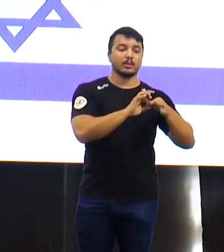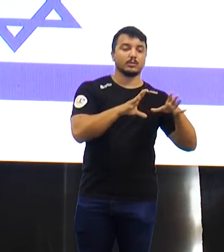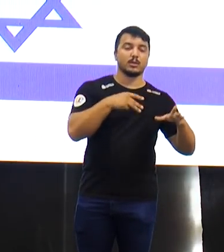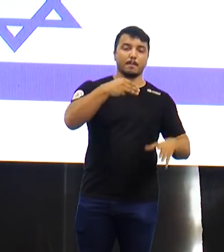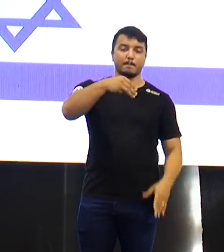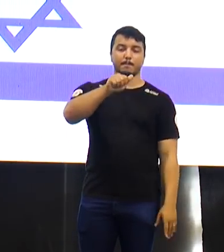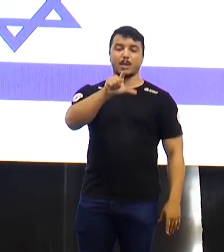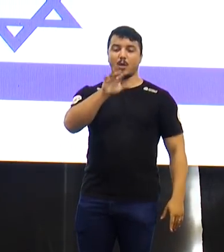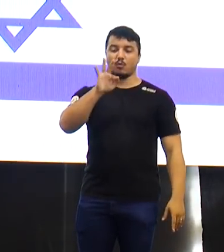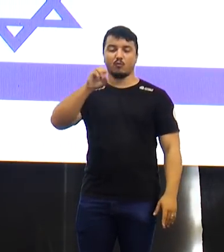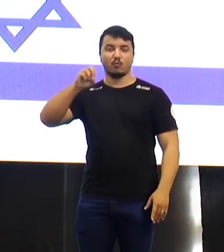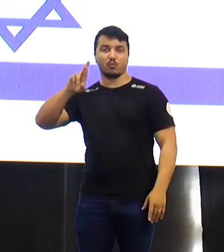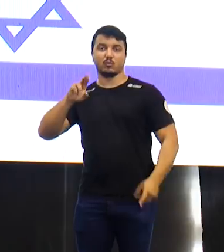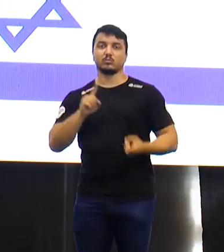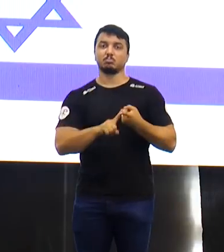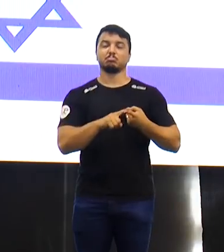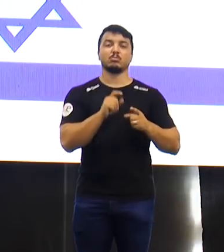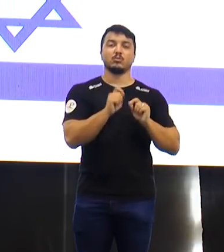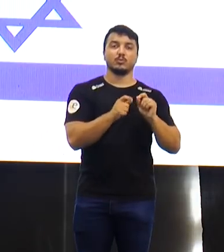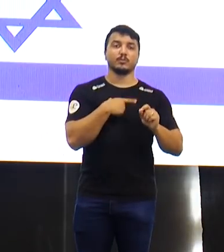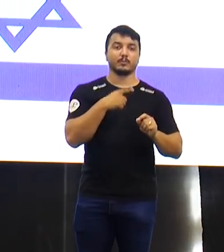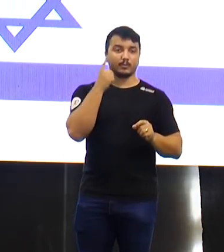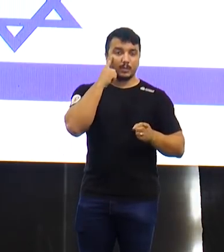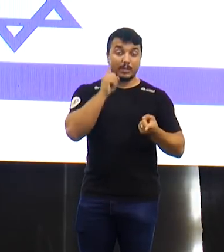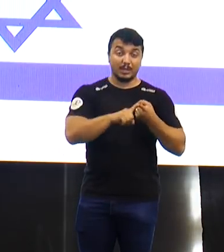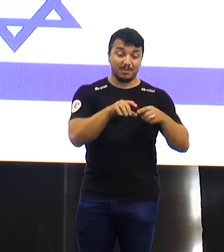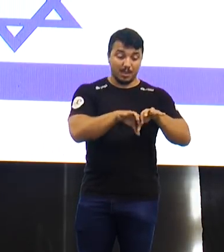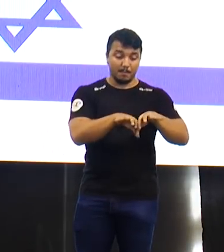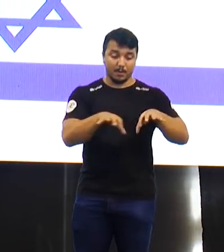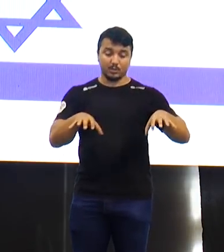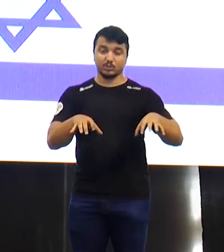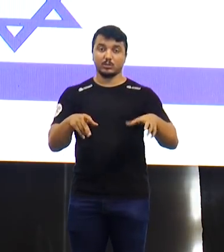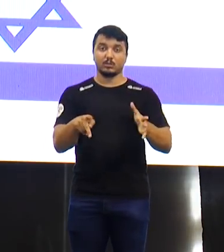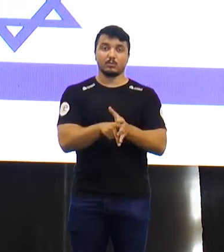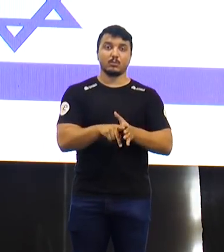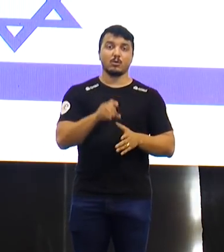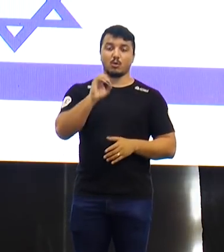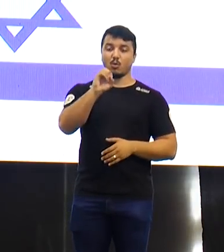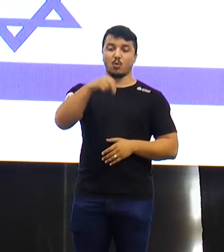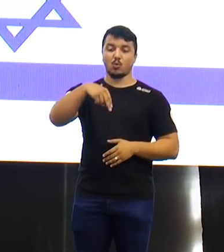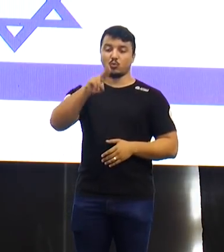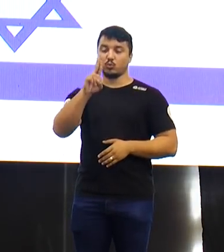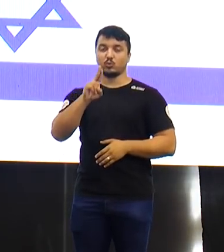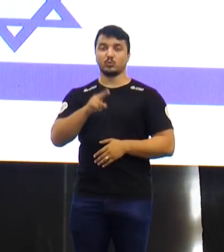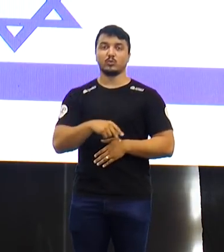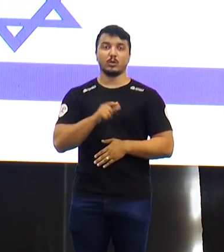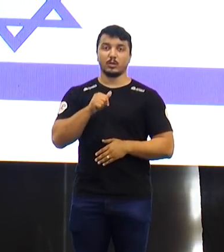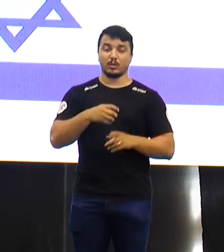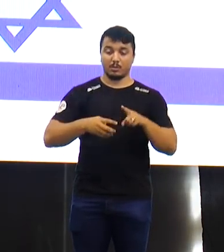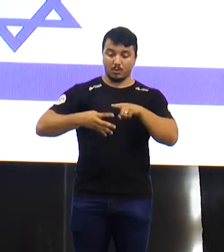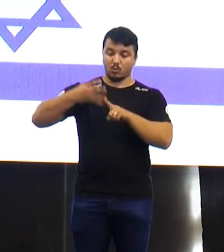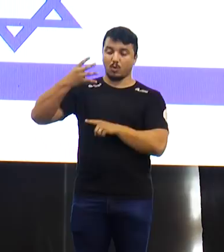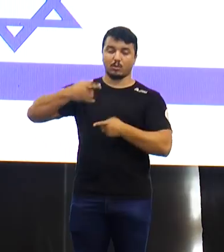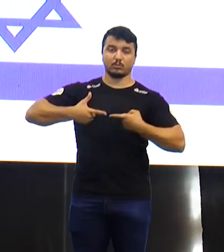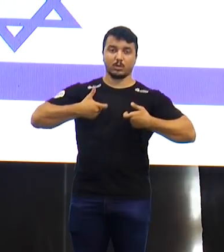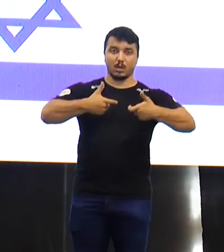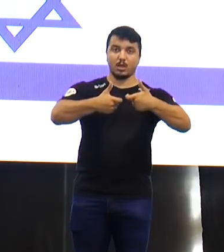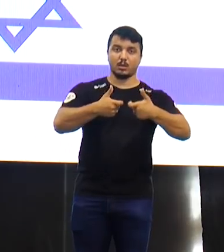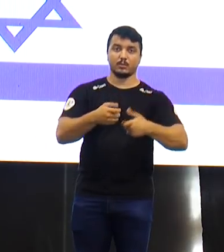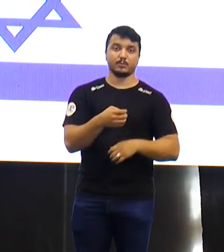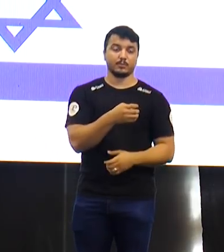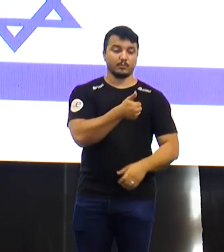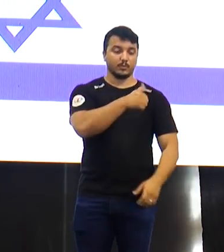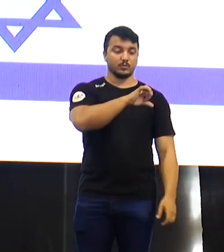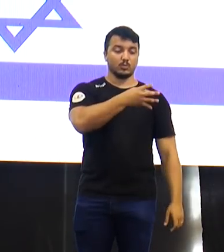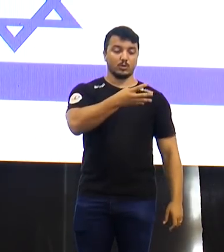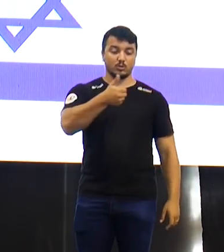acordo Sykes-Picot, tu vai falar sobre a partilha da ONU e as 4 grandes guerras,